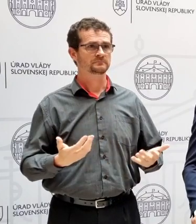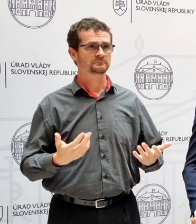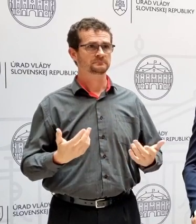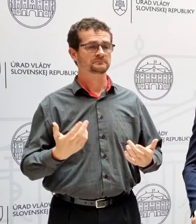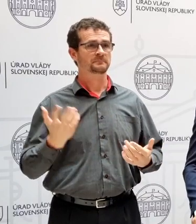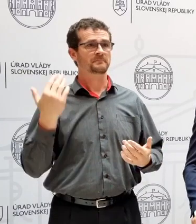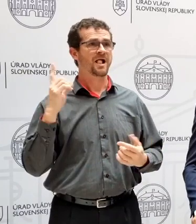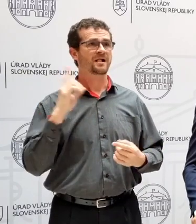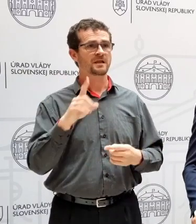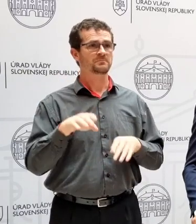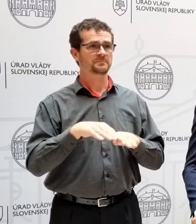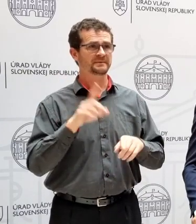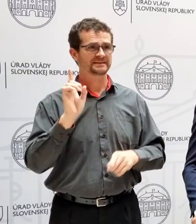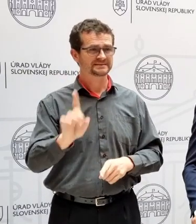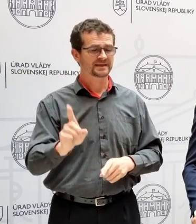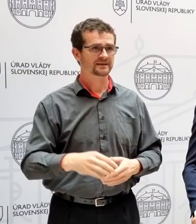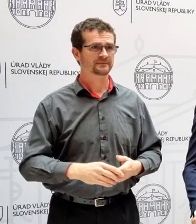Mal tam byť minister.